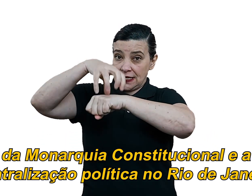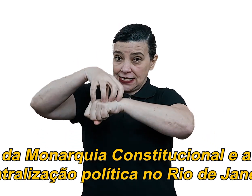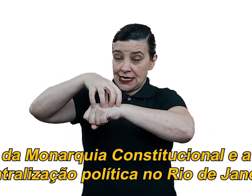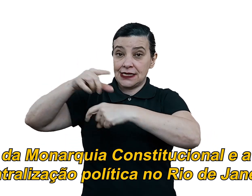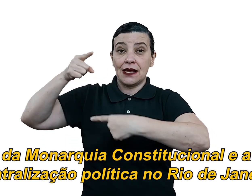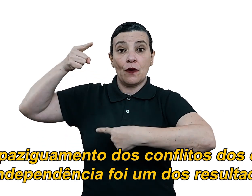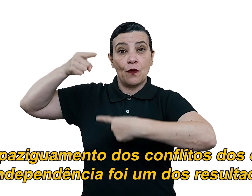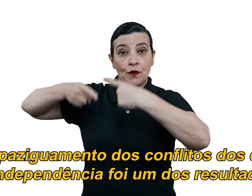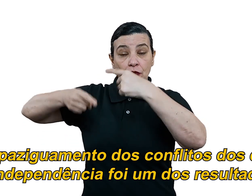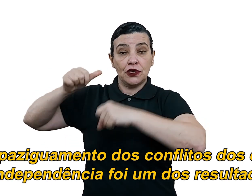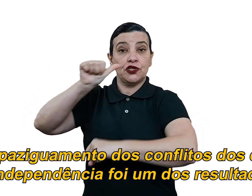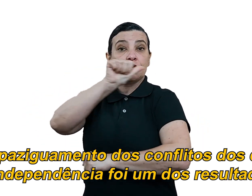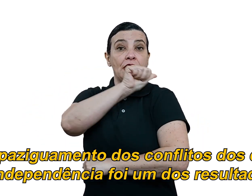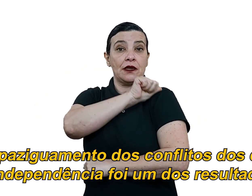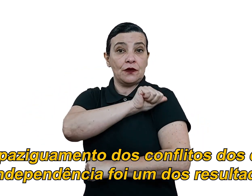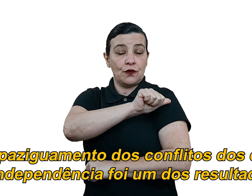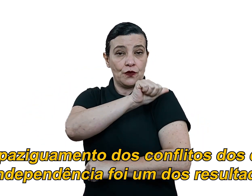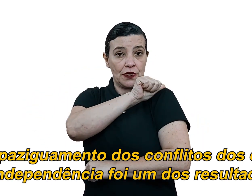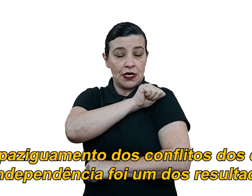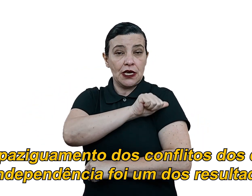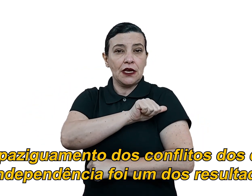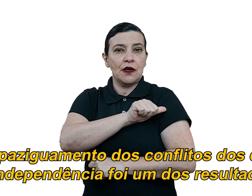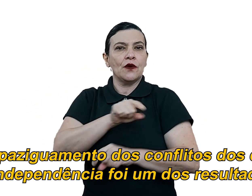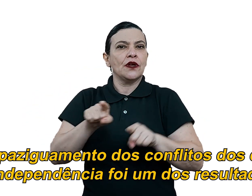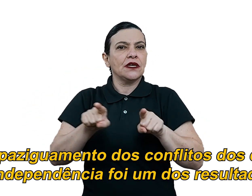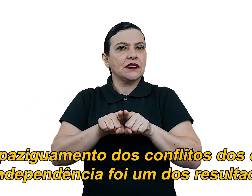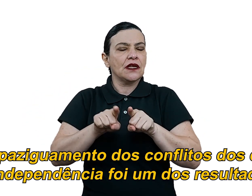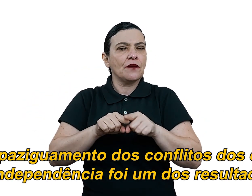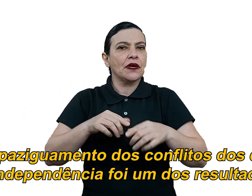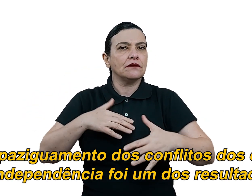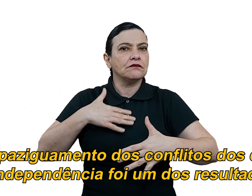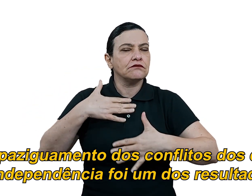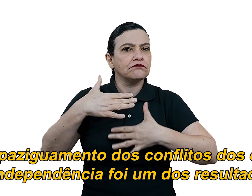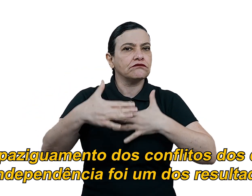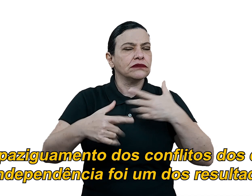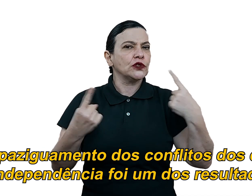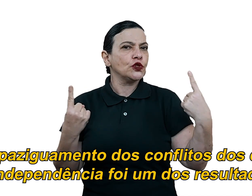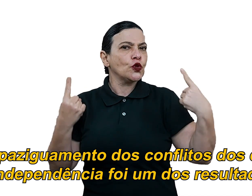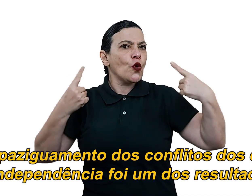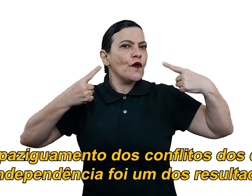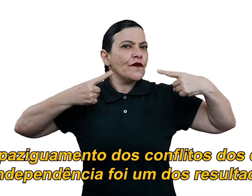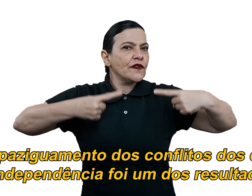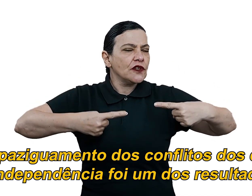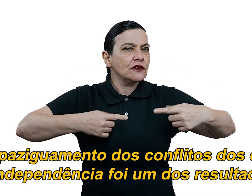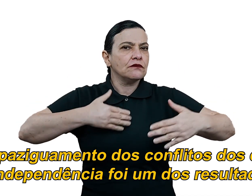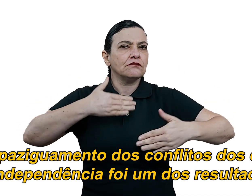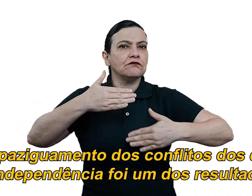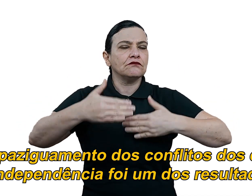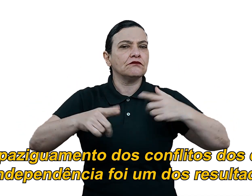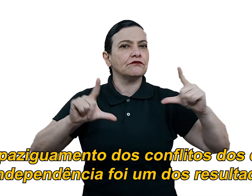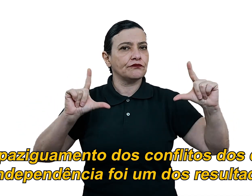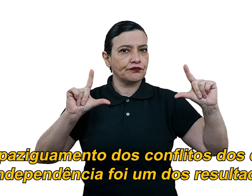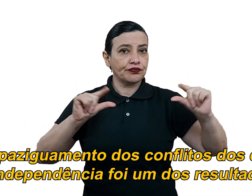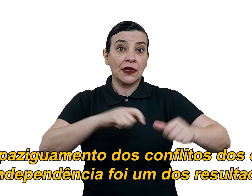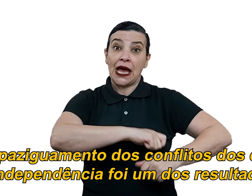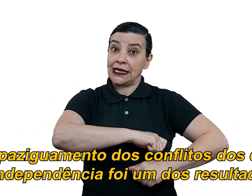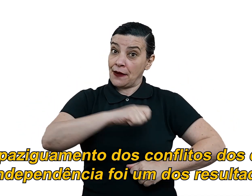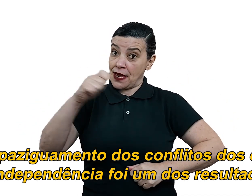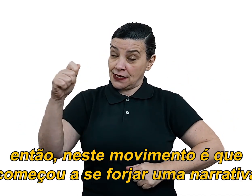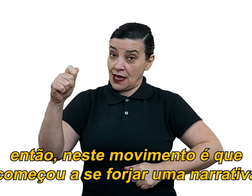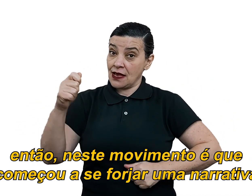no Rio de Janeiro e o apaziguamento dos conflitos, dos quais a independência foi um